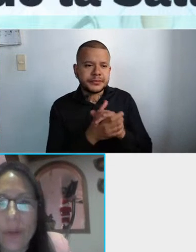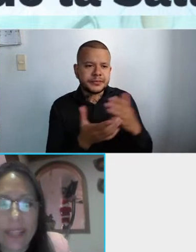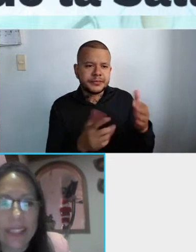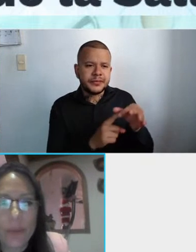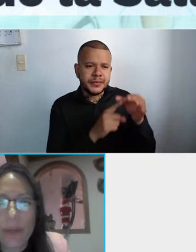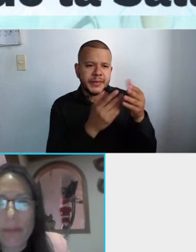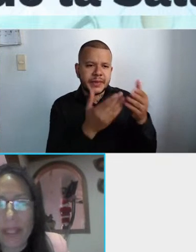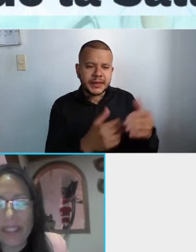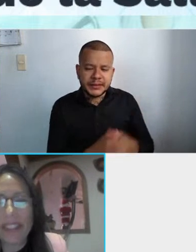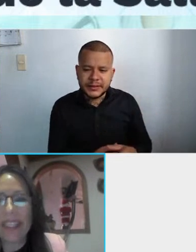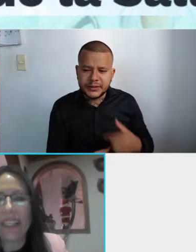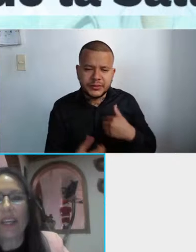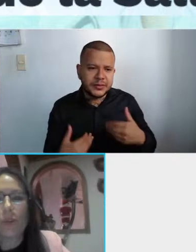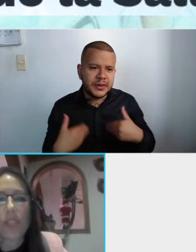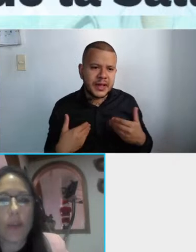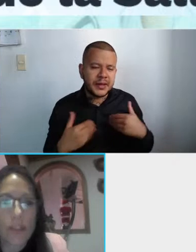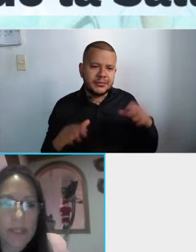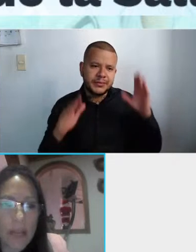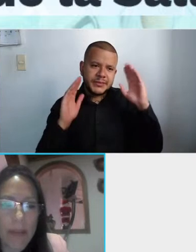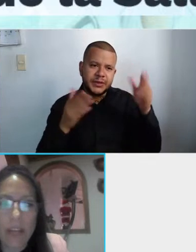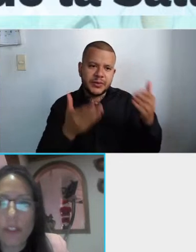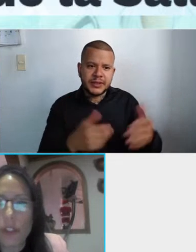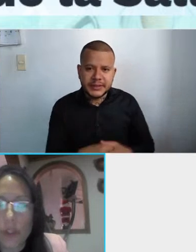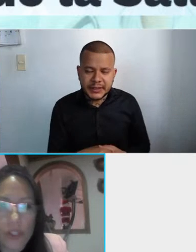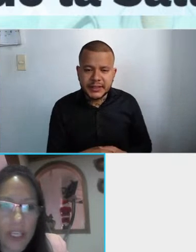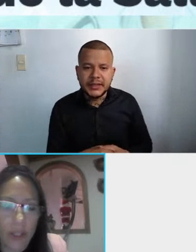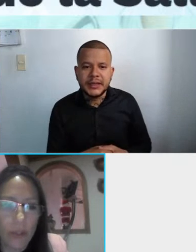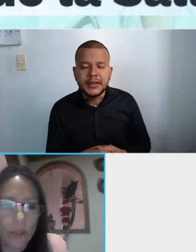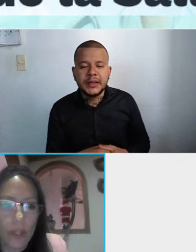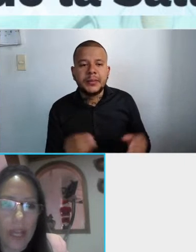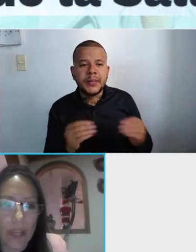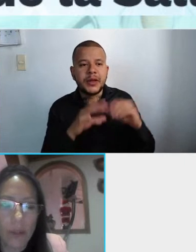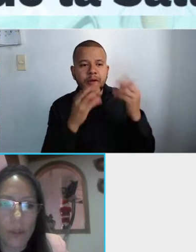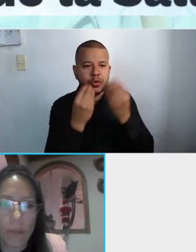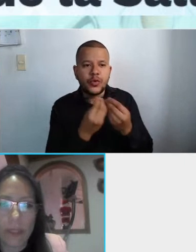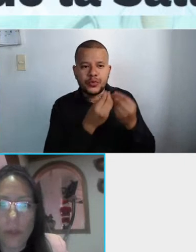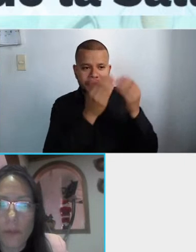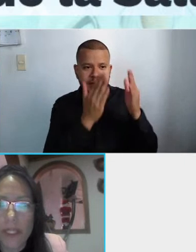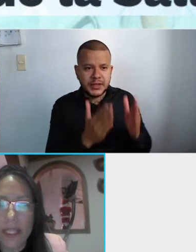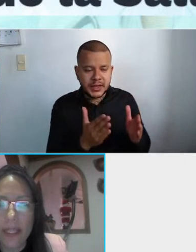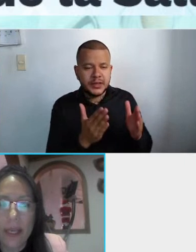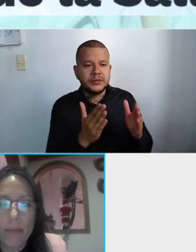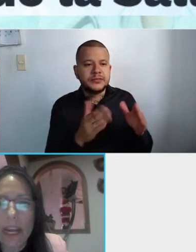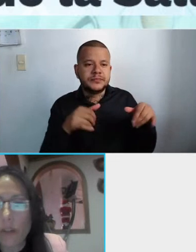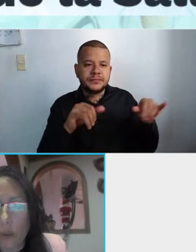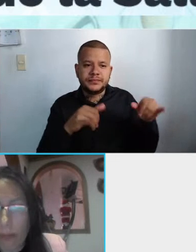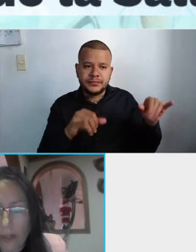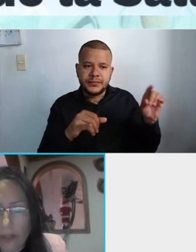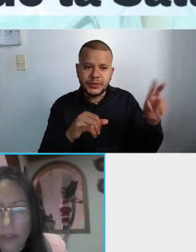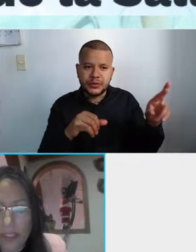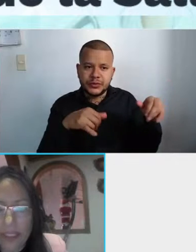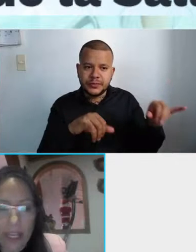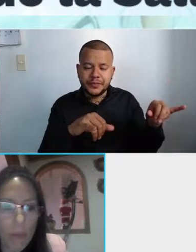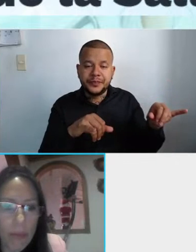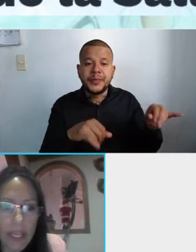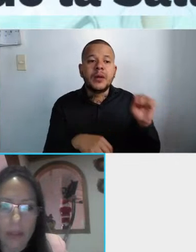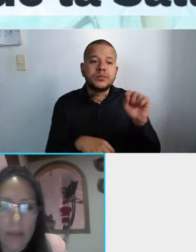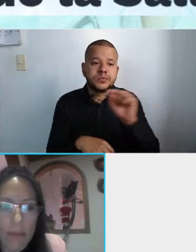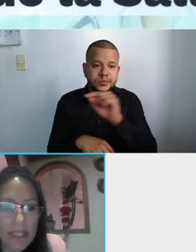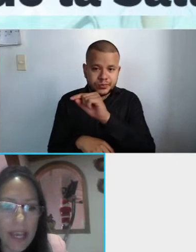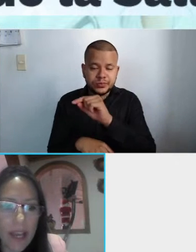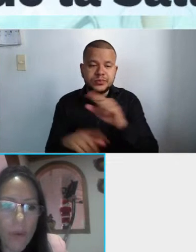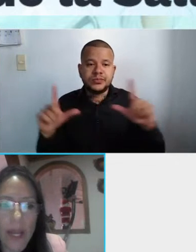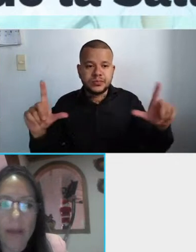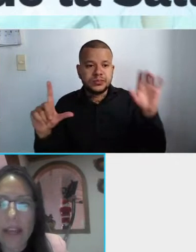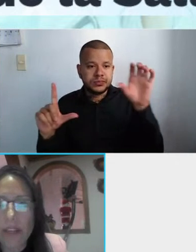Encantada de saludarte nuevamente. Un saludo especial para nuestro consejero, el doctor Jairo Klopatowski, para los compañeros que nos están acompañando